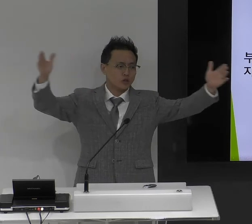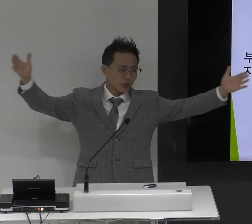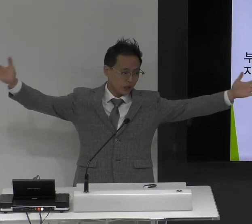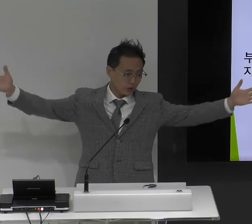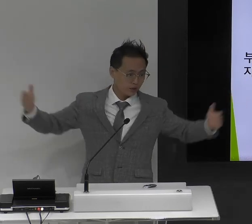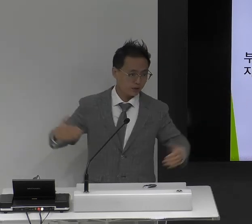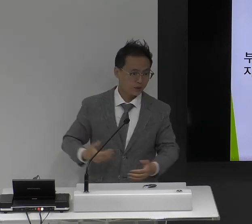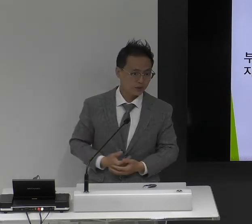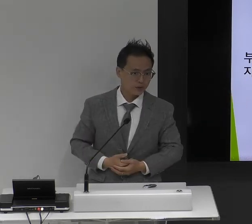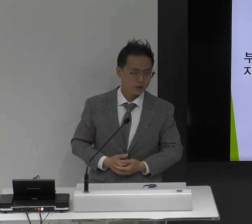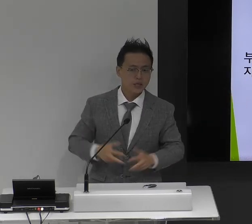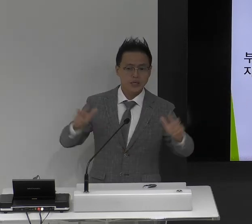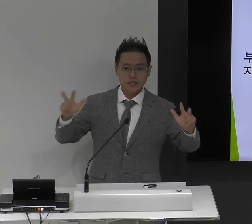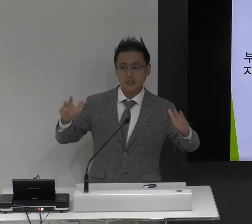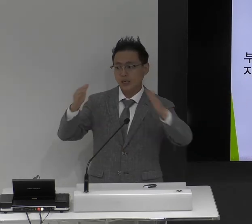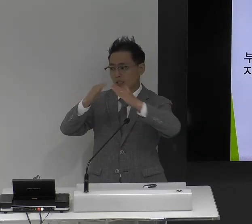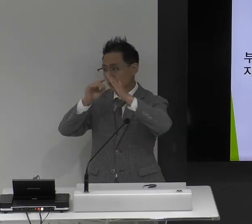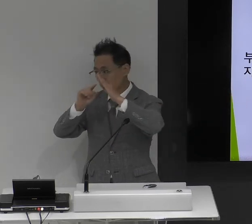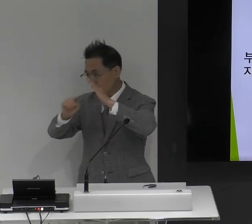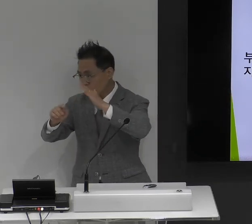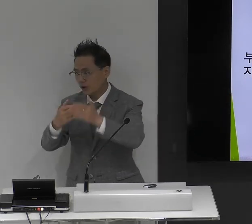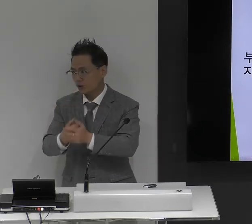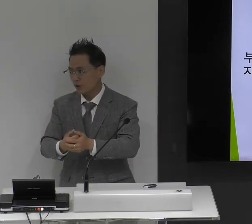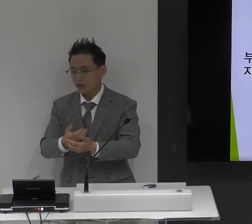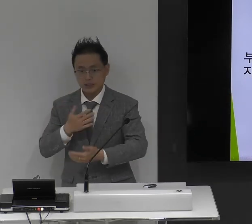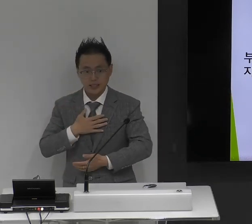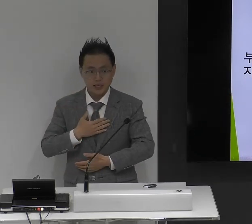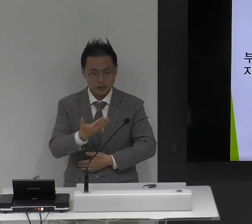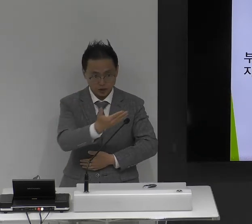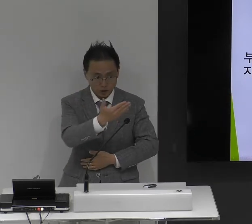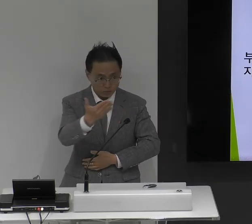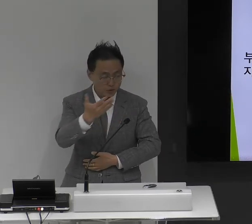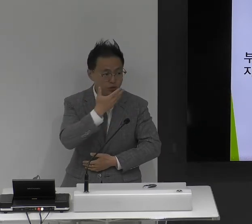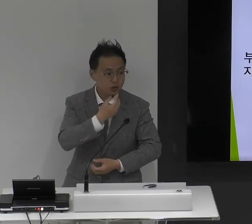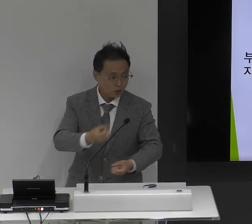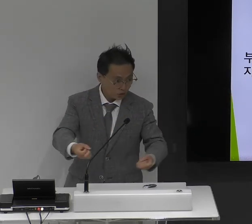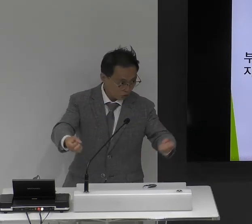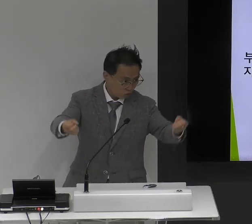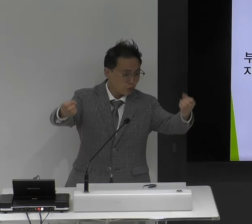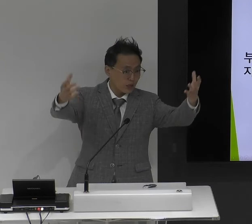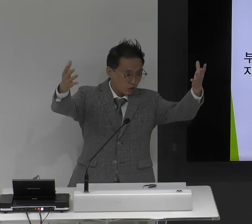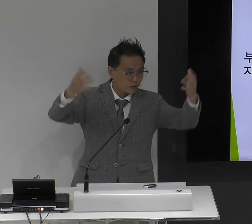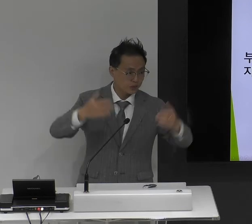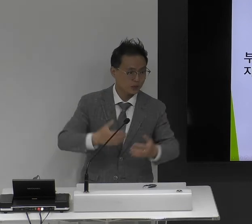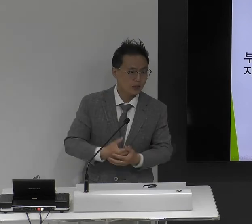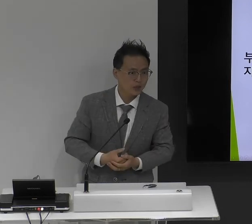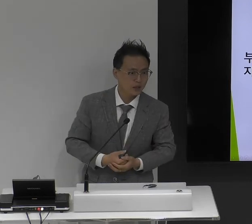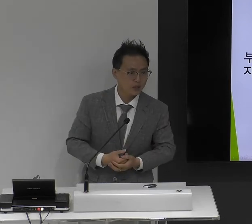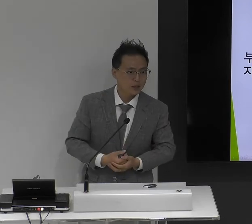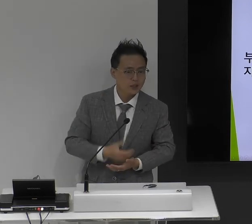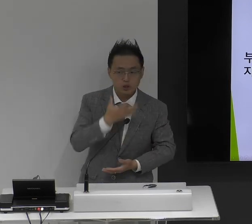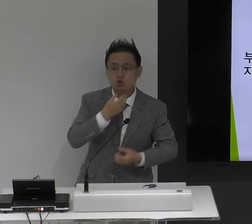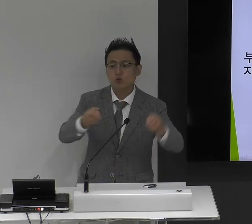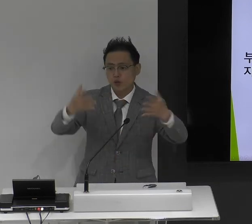돼요. 이제 신방 통해서 제가 여러분들을 축복할 겁니다. 그 축복의